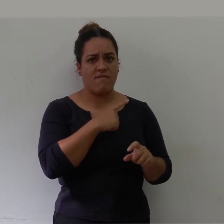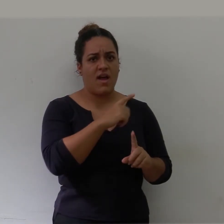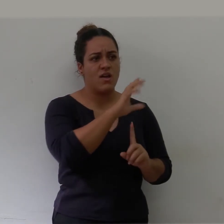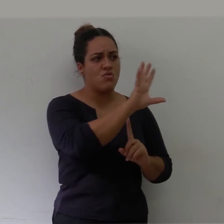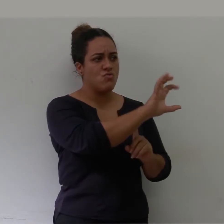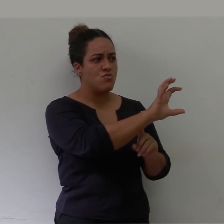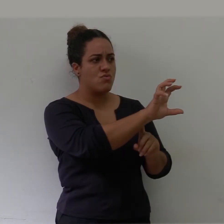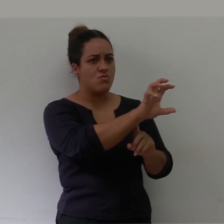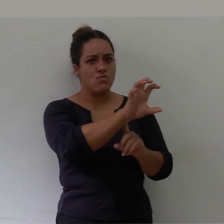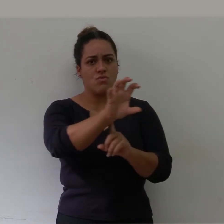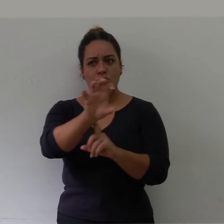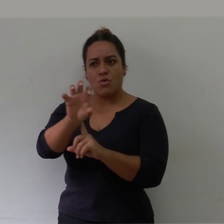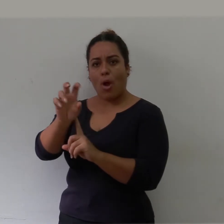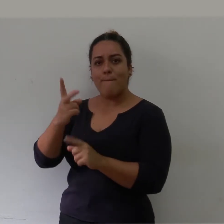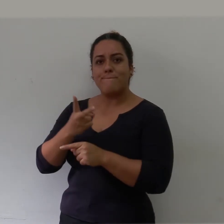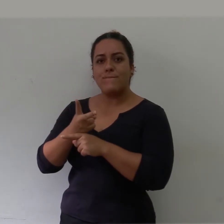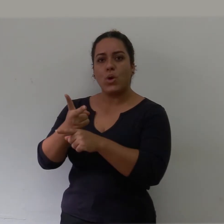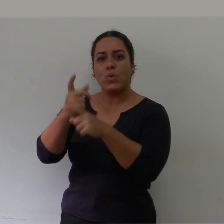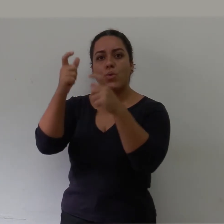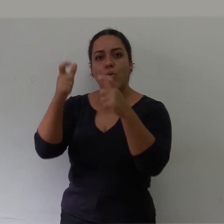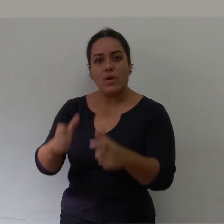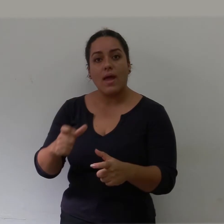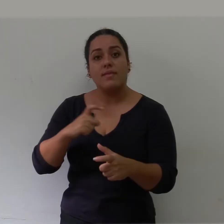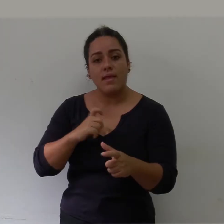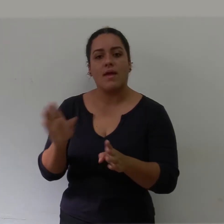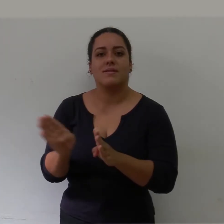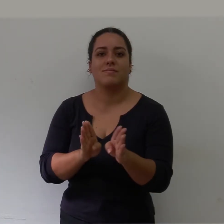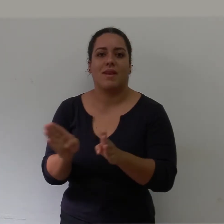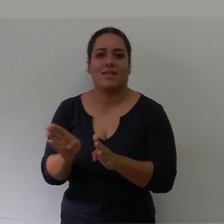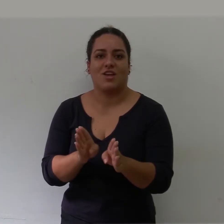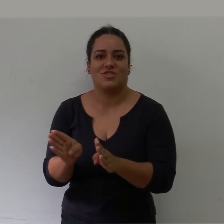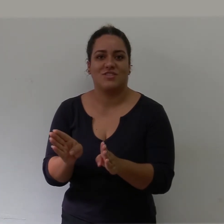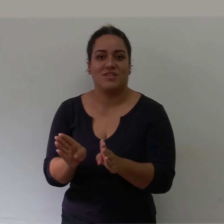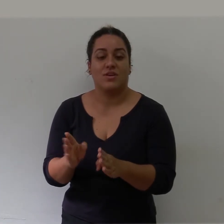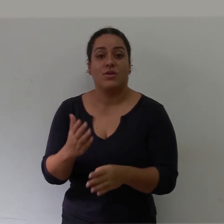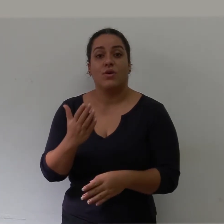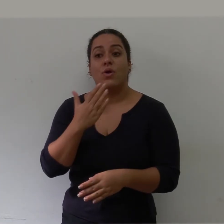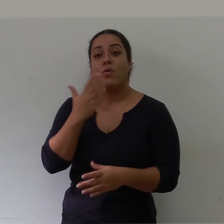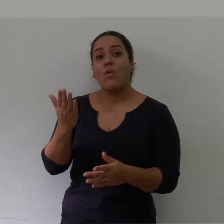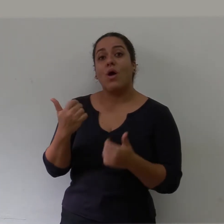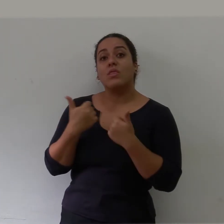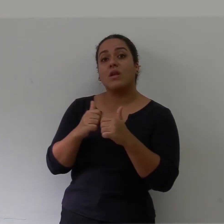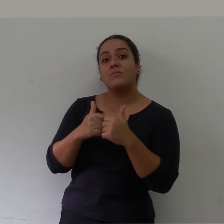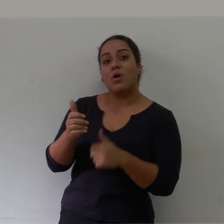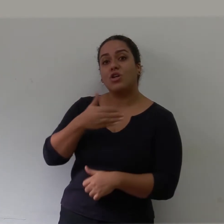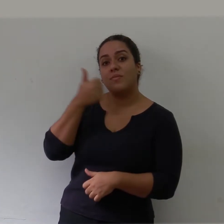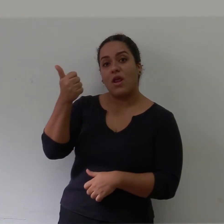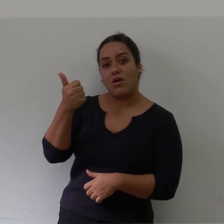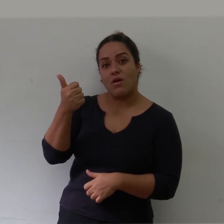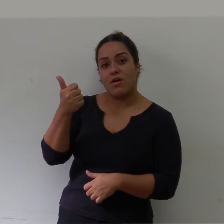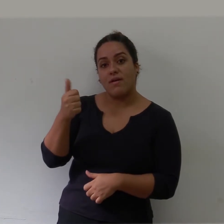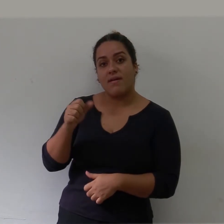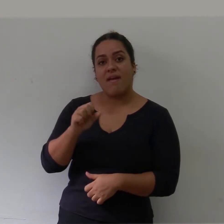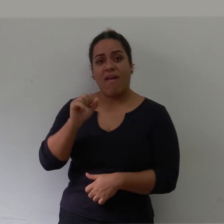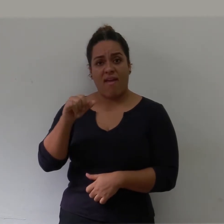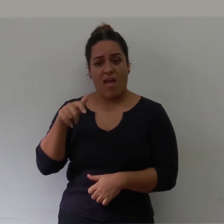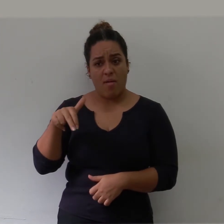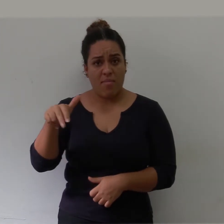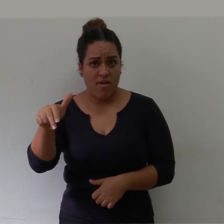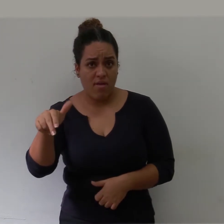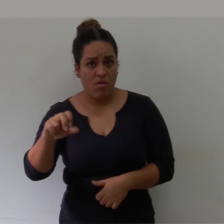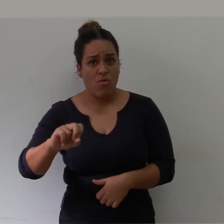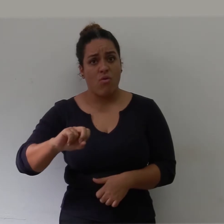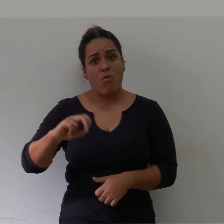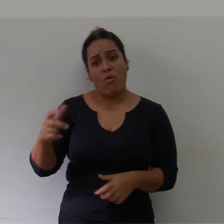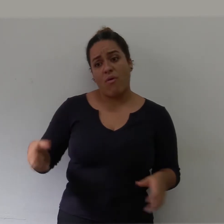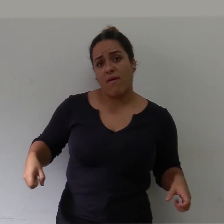a região à procura de lugares onde tenha acessibilidade, qual o transporte melhor para ele ir, se ele for a pé